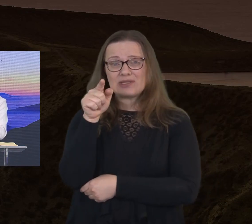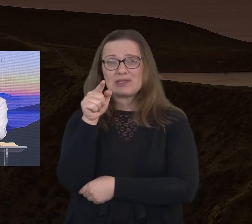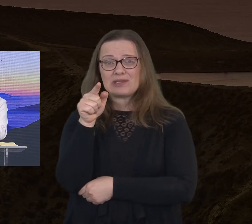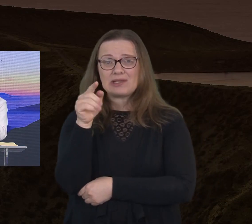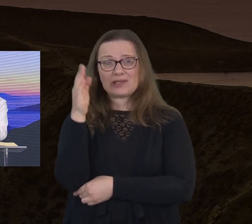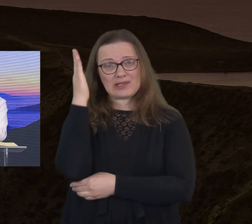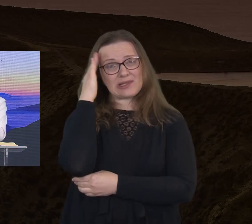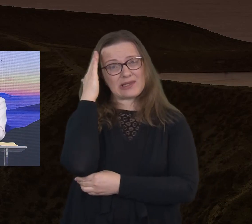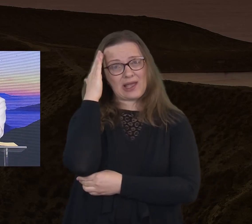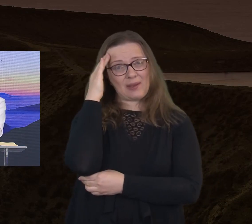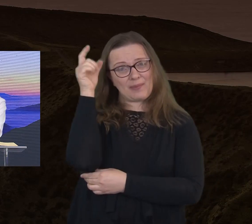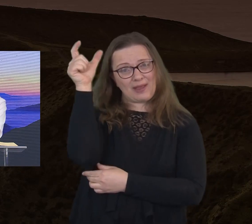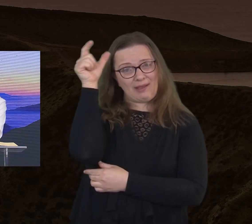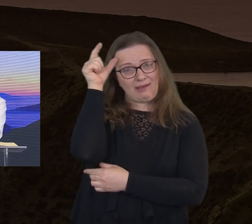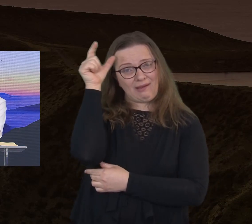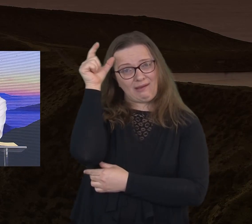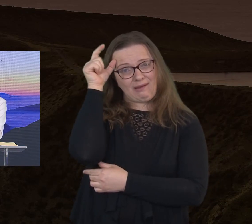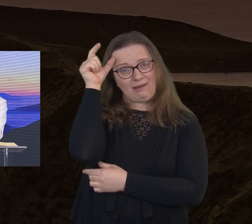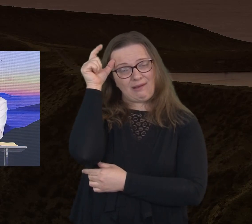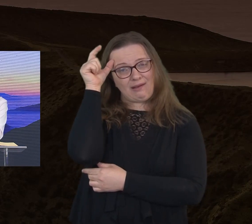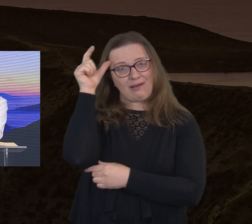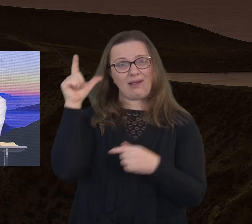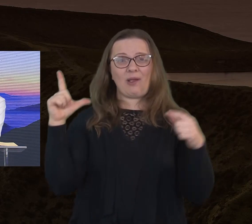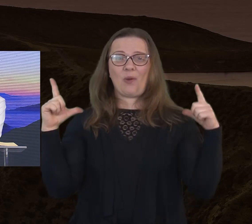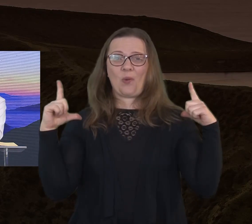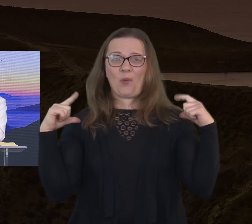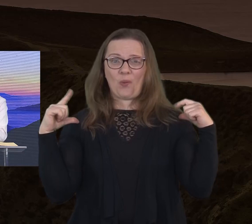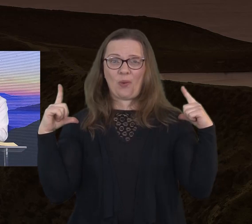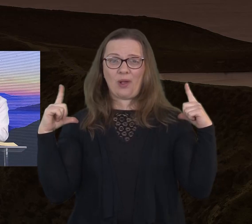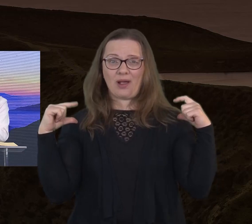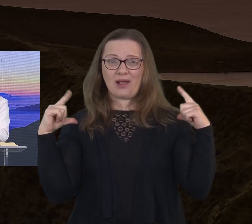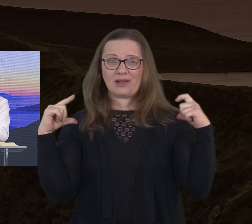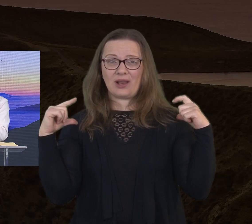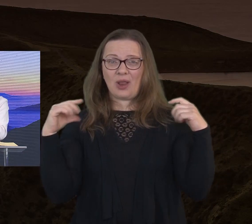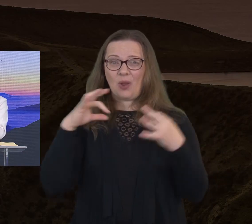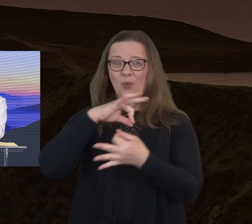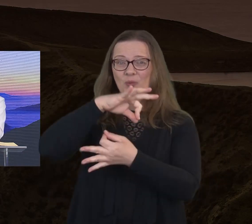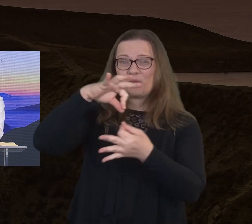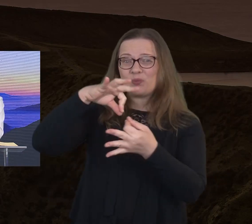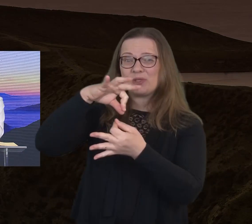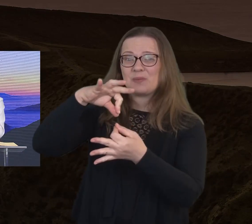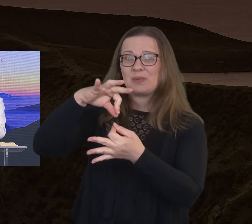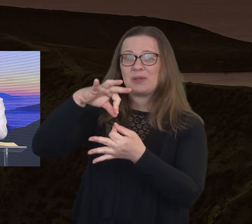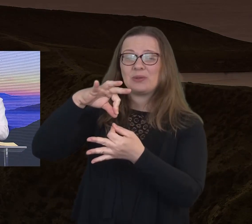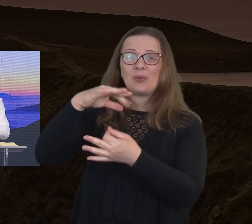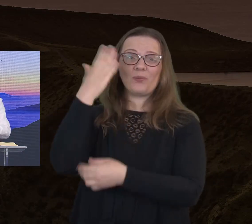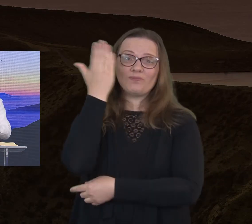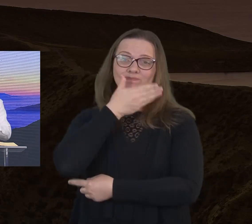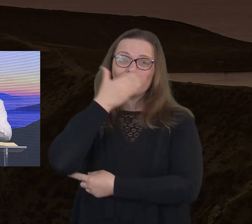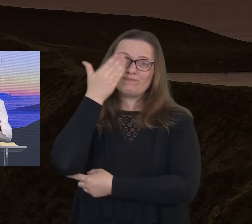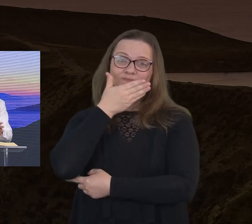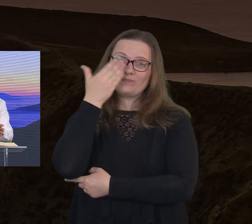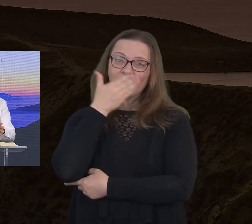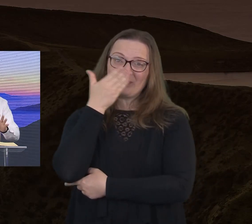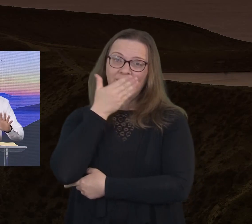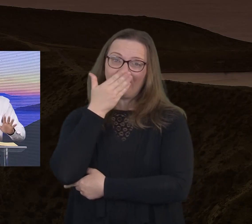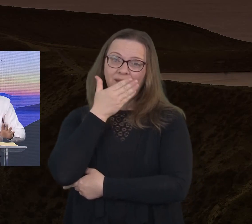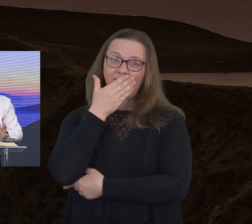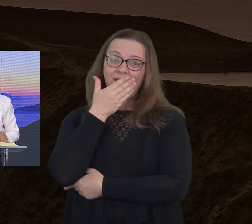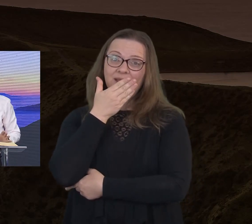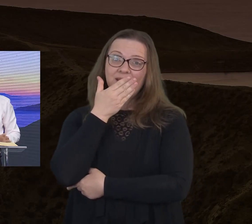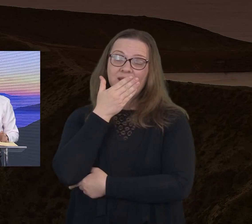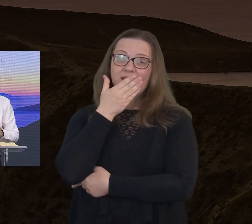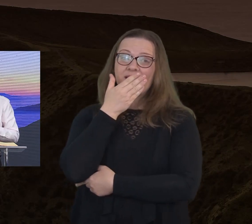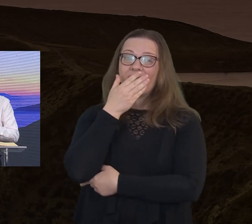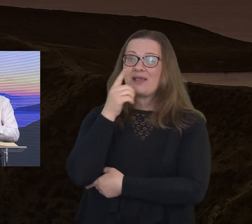anjo, né, arcanjo, é um espírito. Ele não pode aparecer a Eva